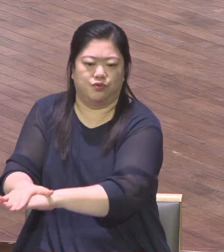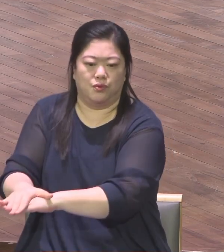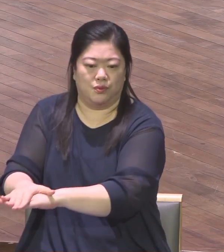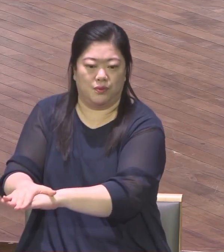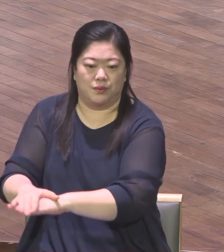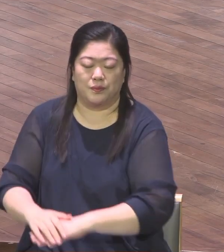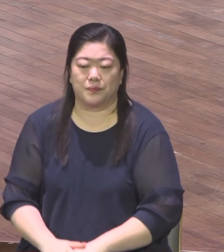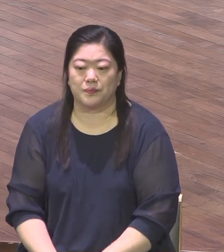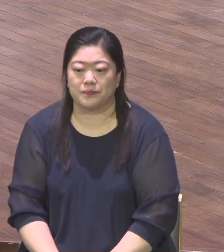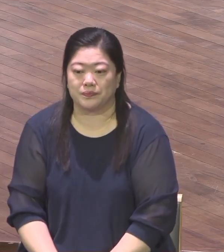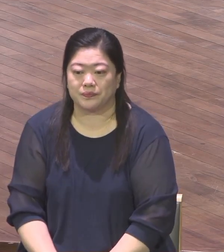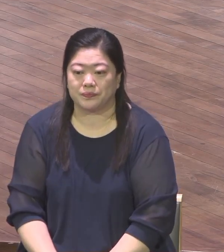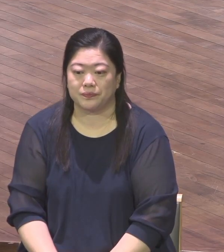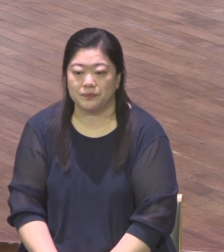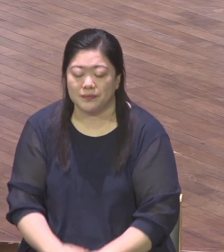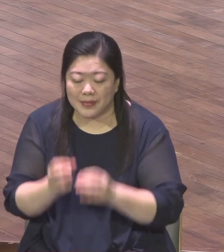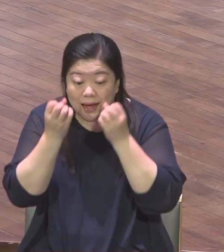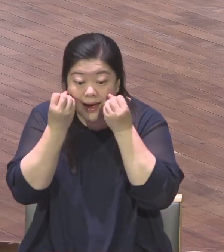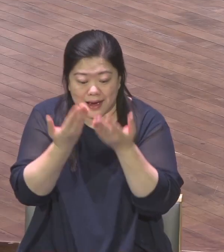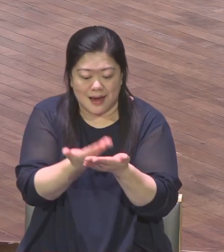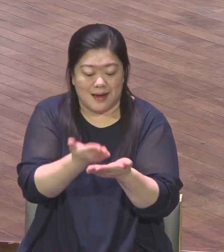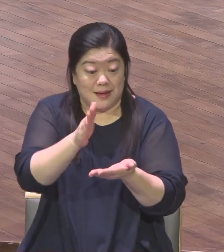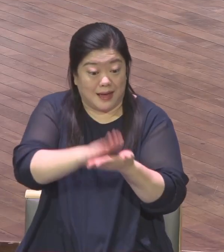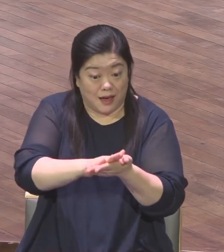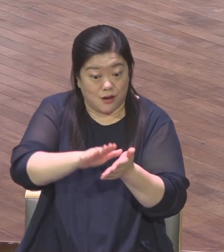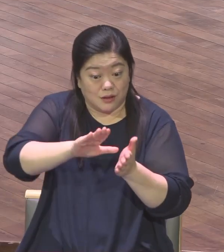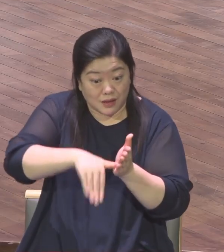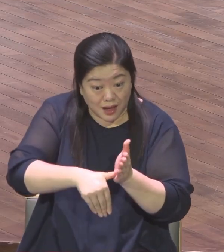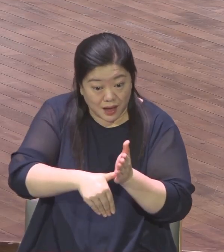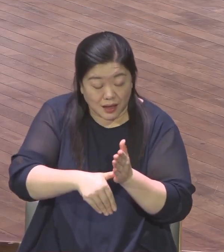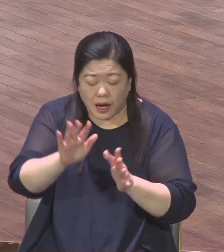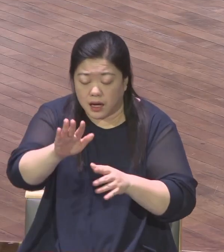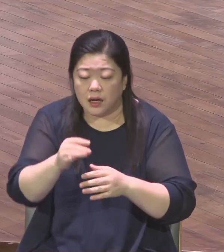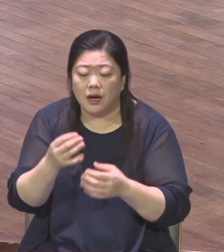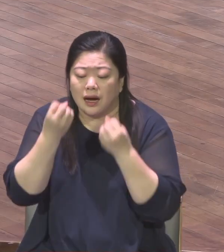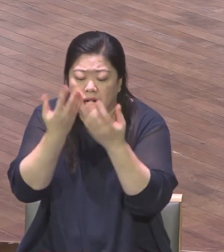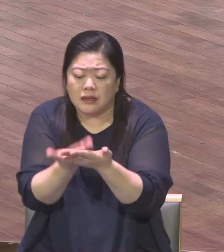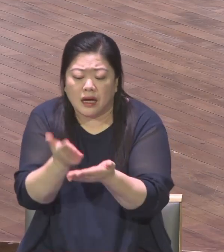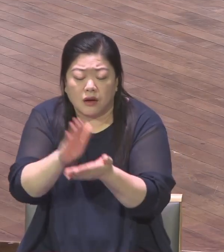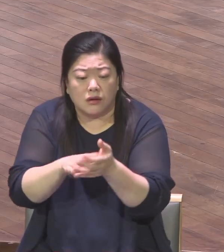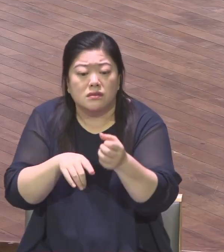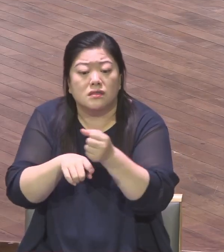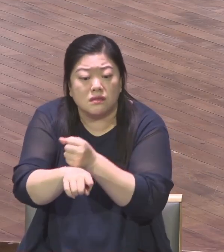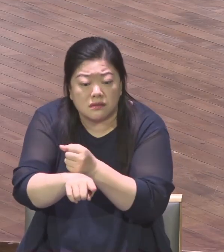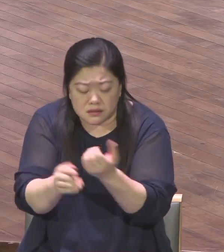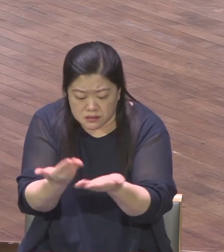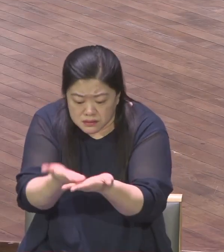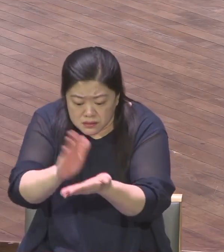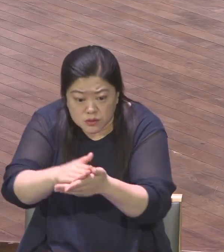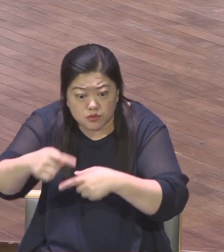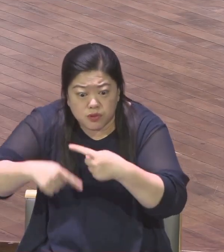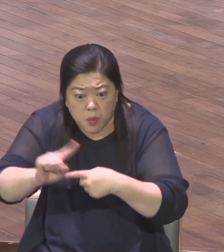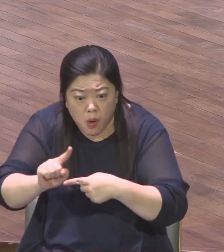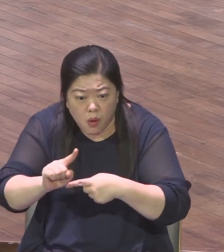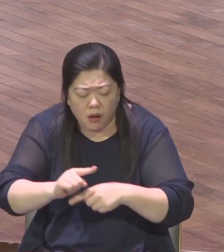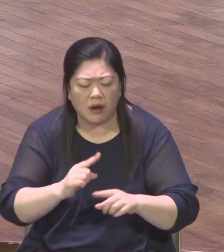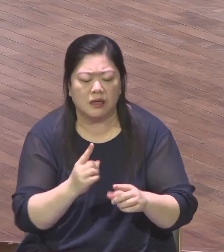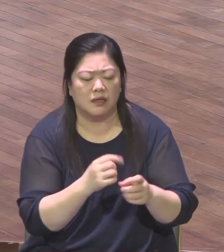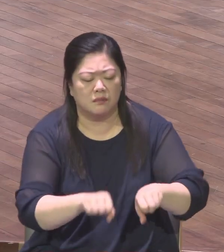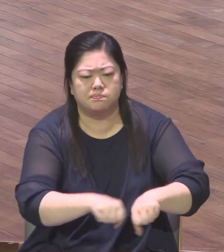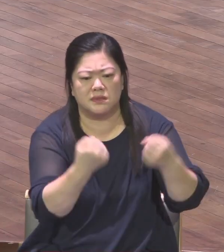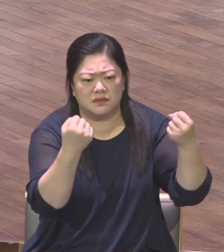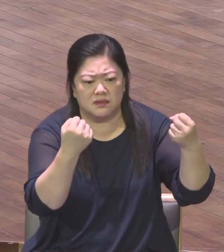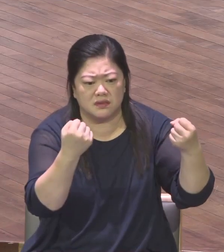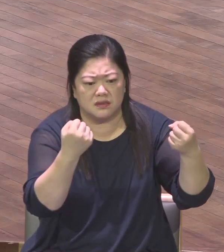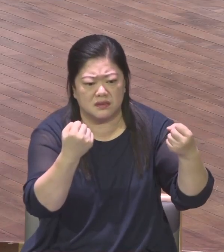아니에요. 영적 정상 상태에서 벗어난 것을 돌이키는 것입니다. 정상 상태에서 벗어난 것을 돌이키는 것이